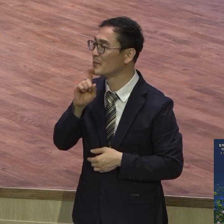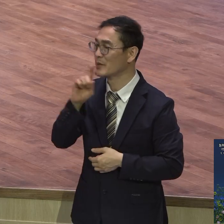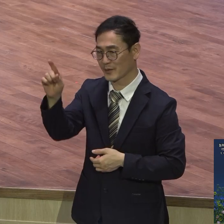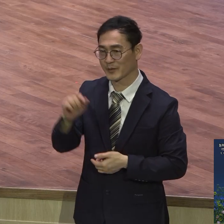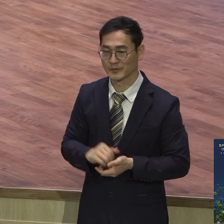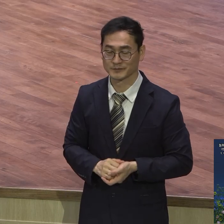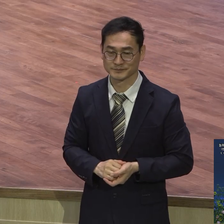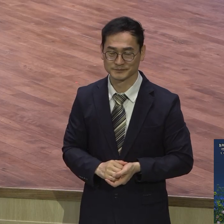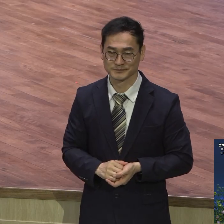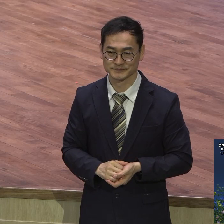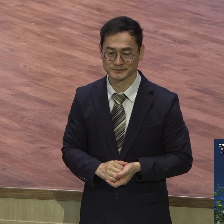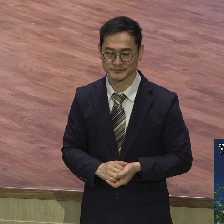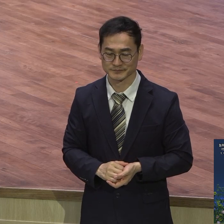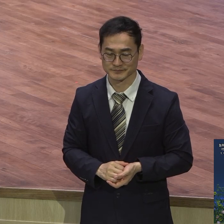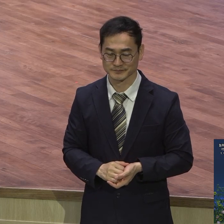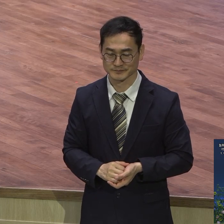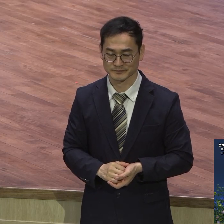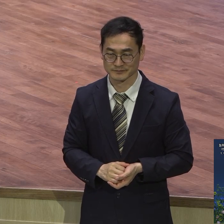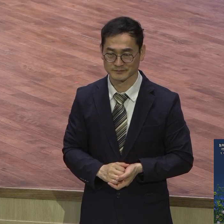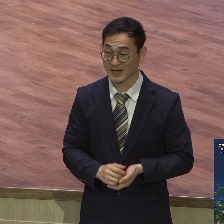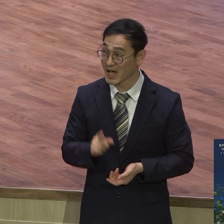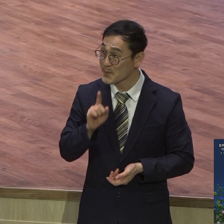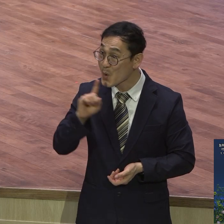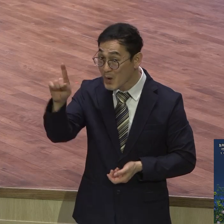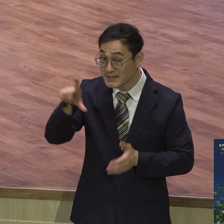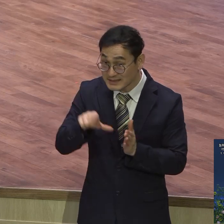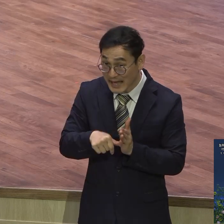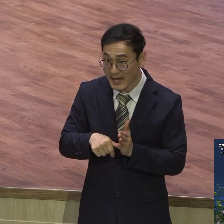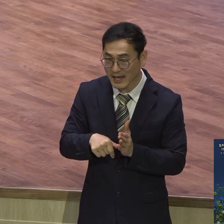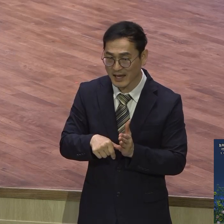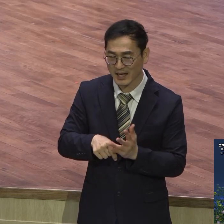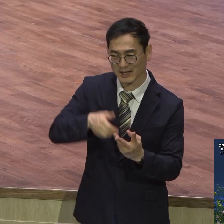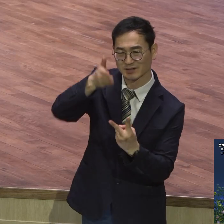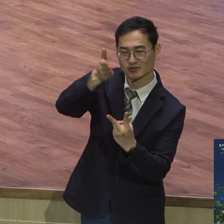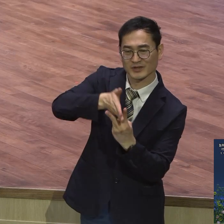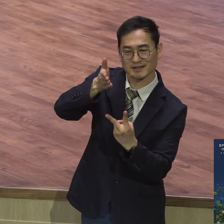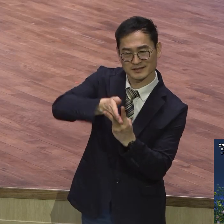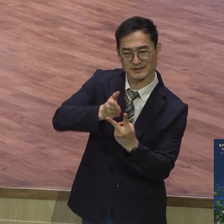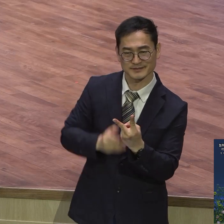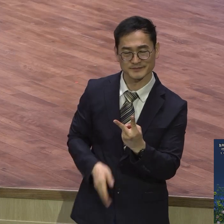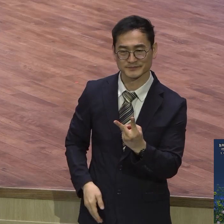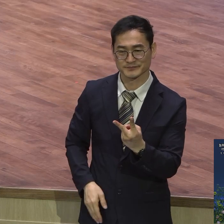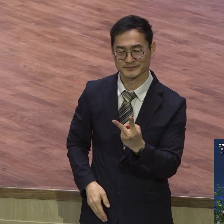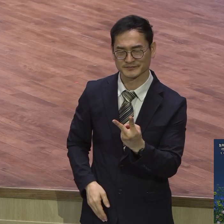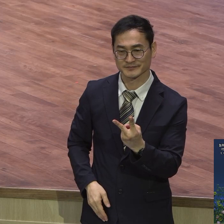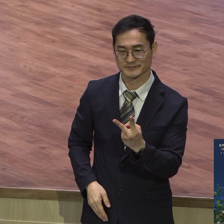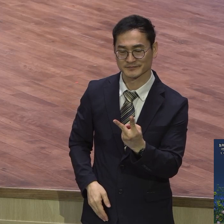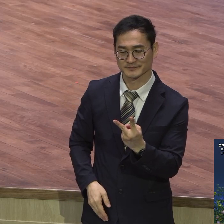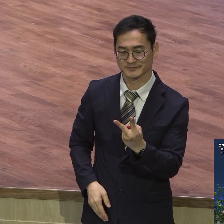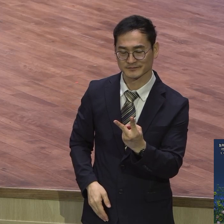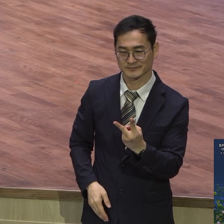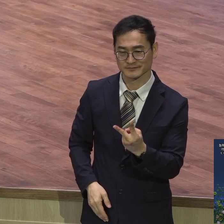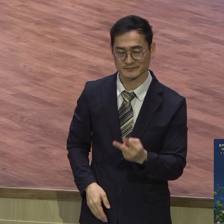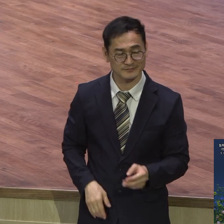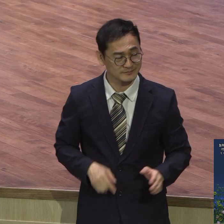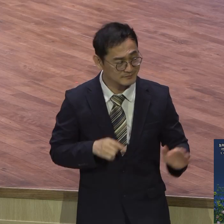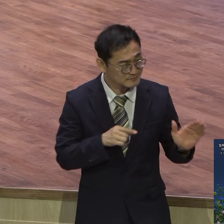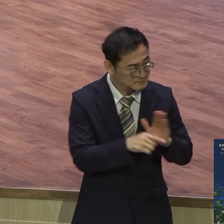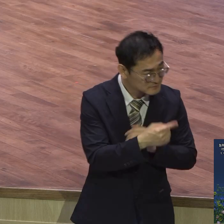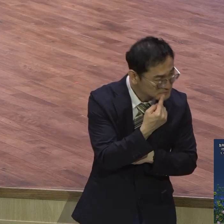그런데 이 보고는 두 갈래로 사칼라지 실제로 이 가난한 땅에 들어가 보니까